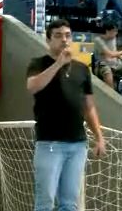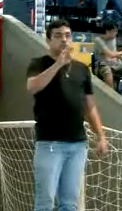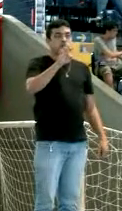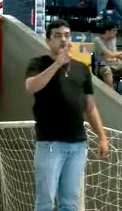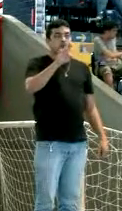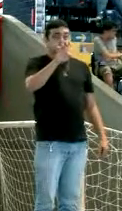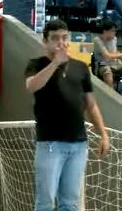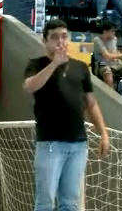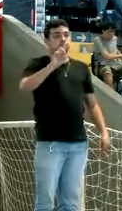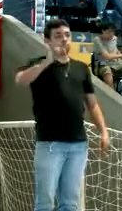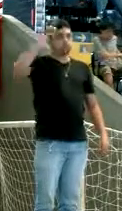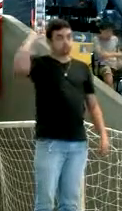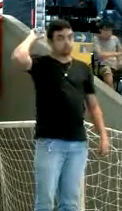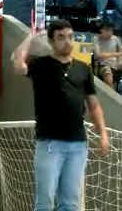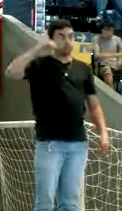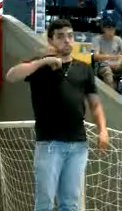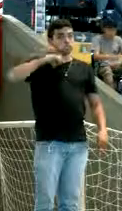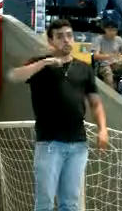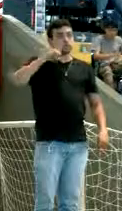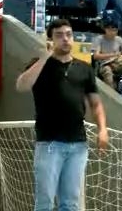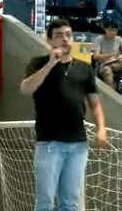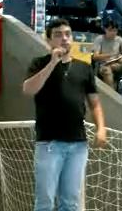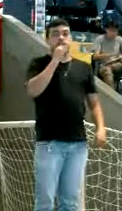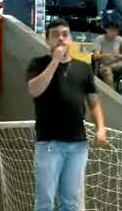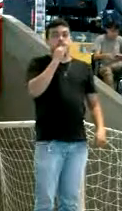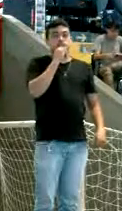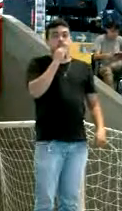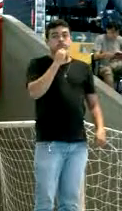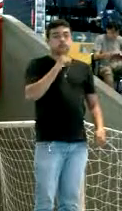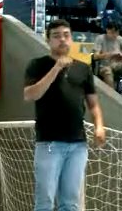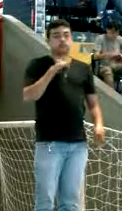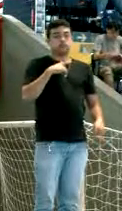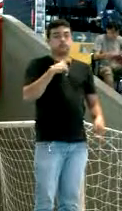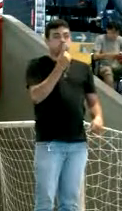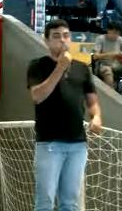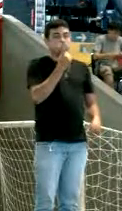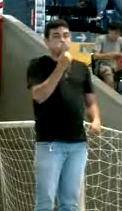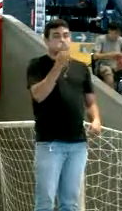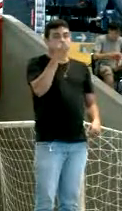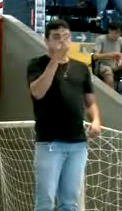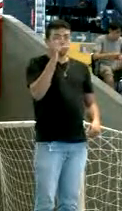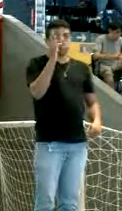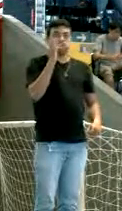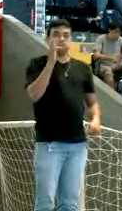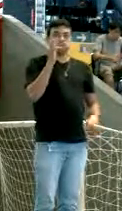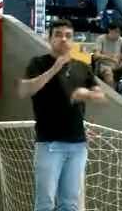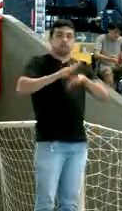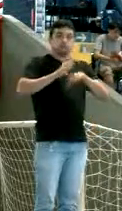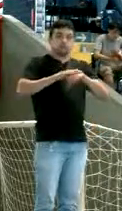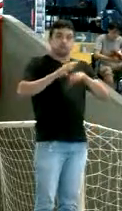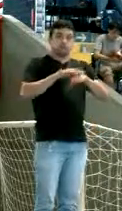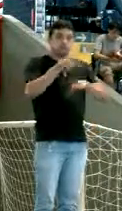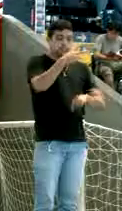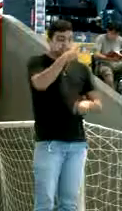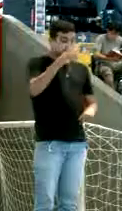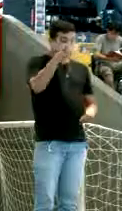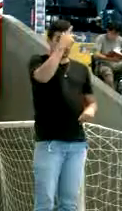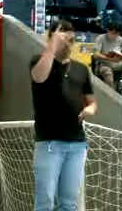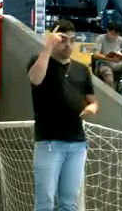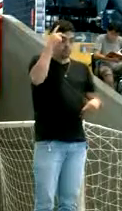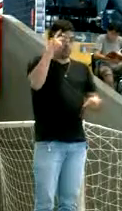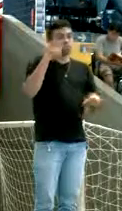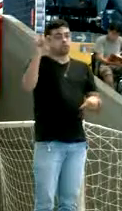Na época, eles cobraram £1, dinheiro francês, para que 30 pessoas assistissem num